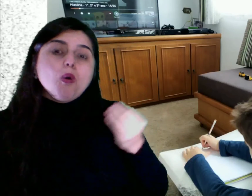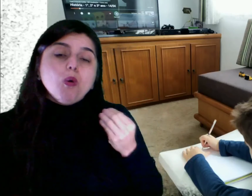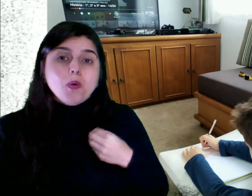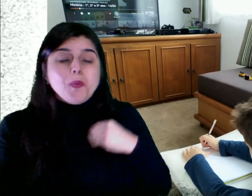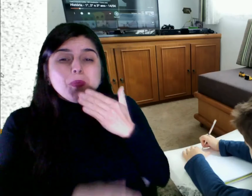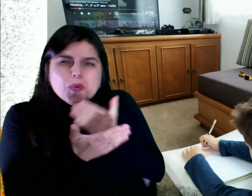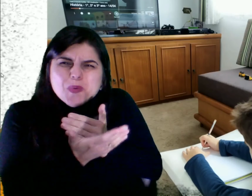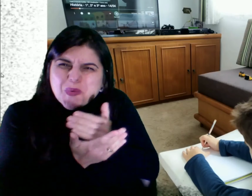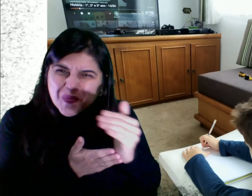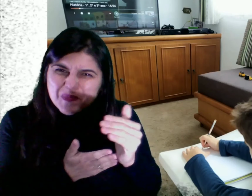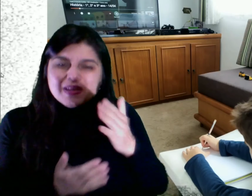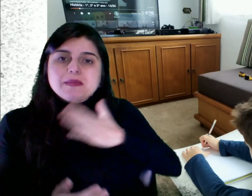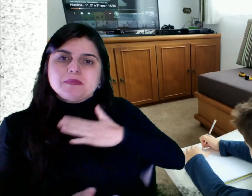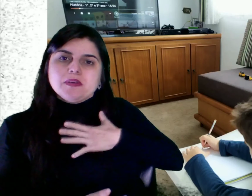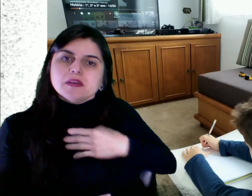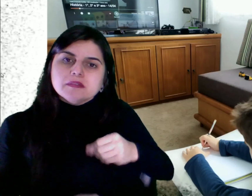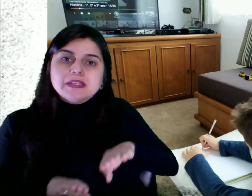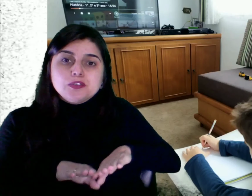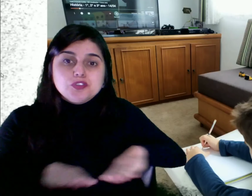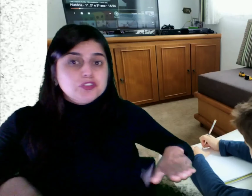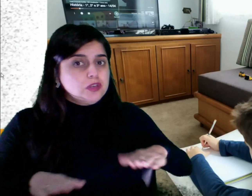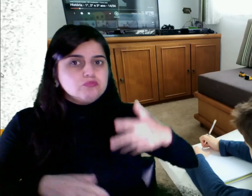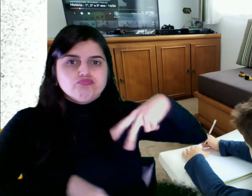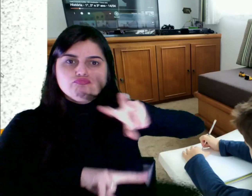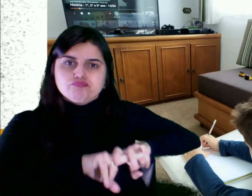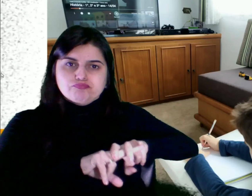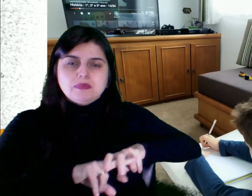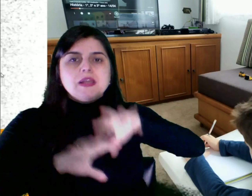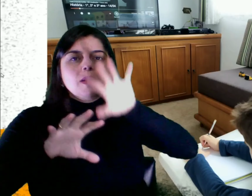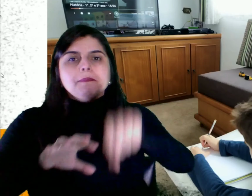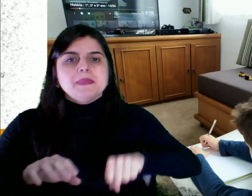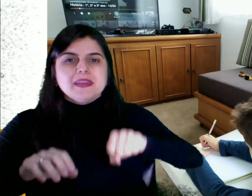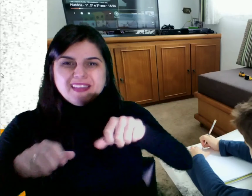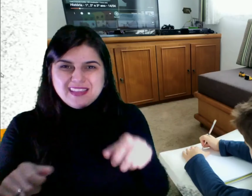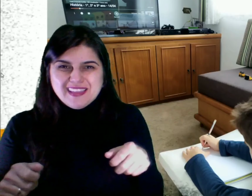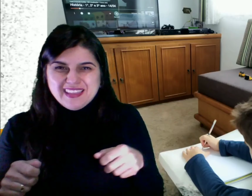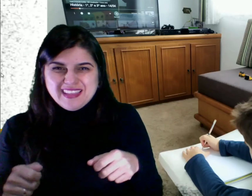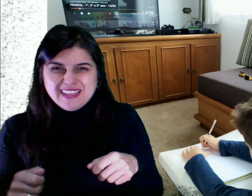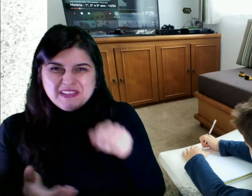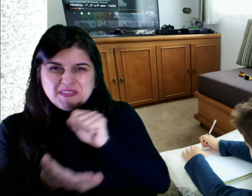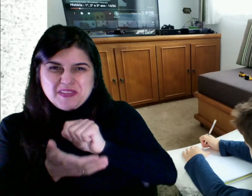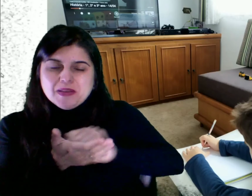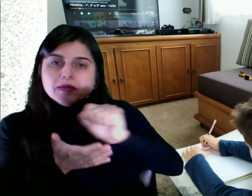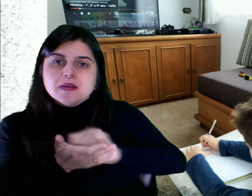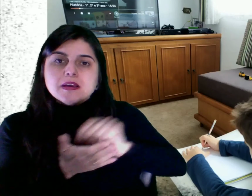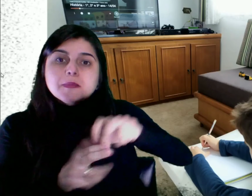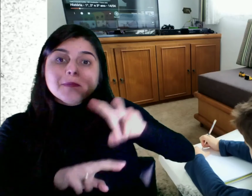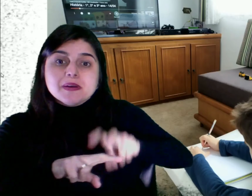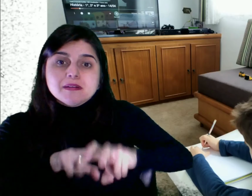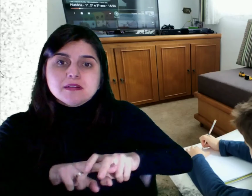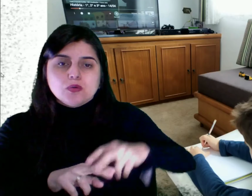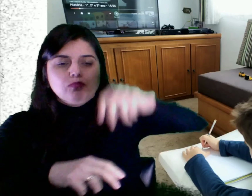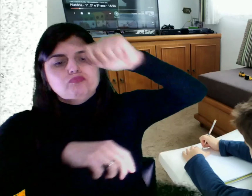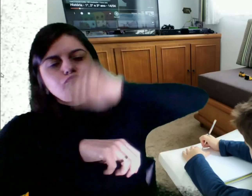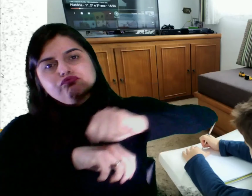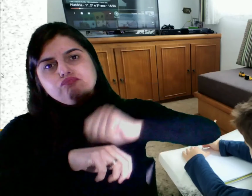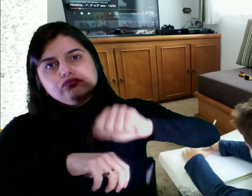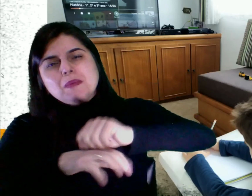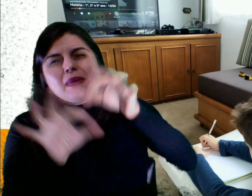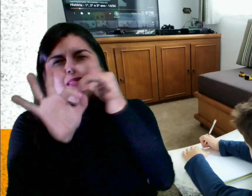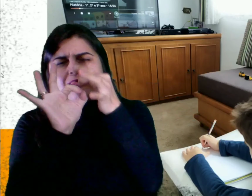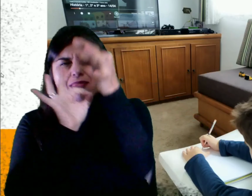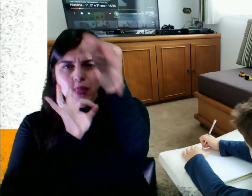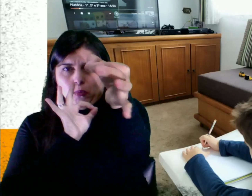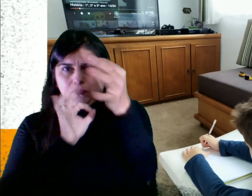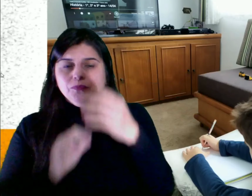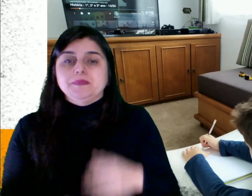para a gente encontrar. Então, agora eu vou contar, fazer um resuminho aqui para vocês de como que eu fiz com meu filho no início, né? A gente